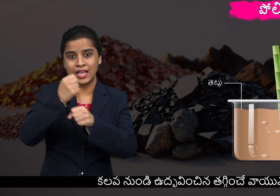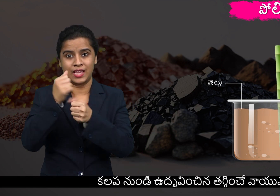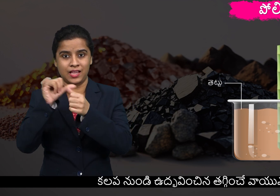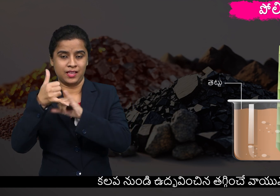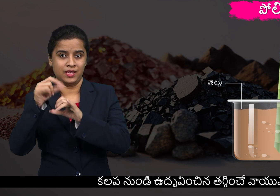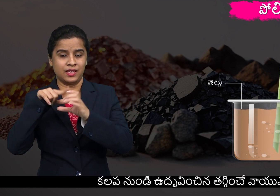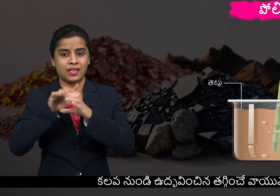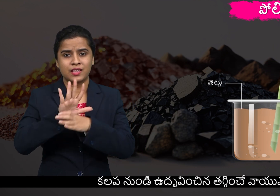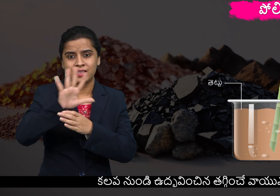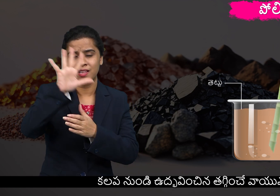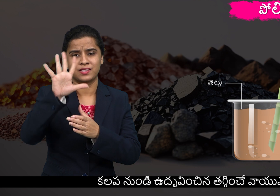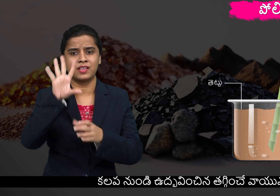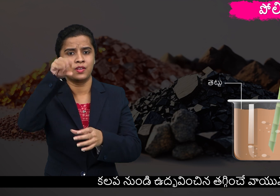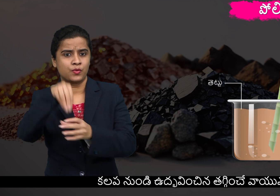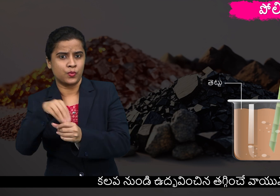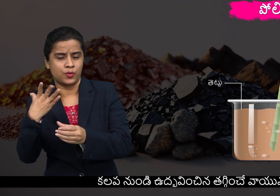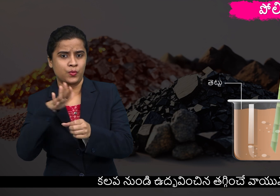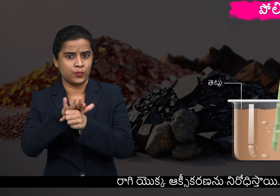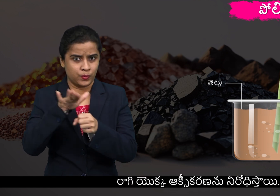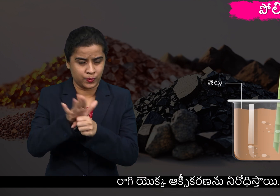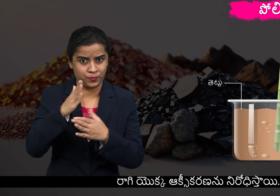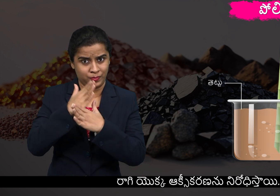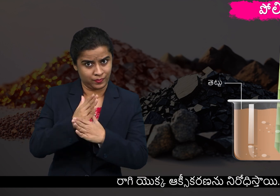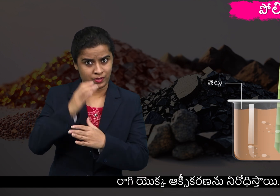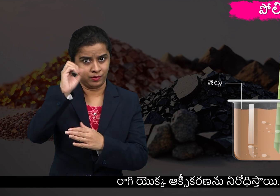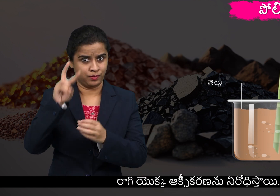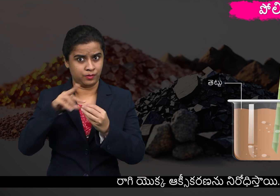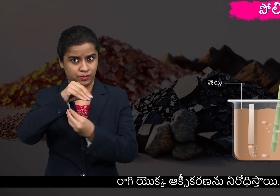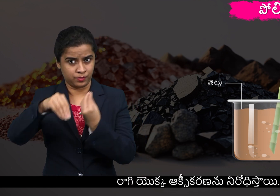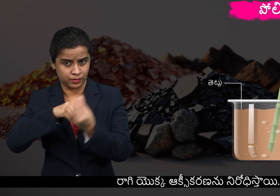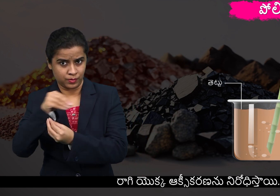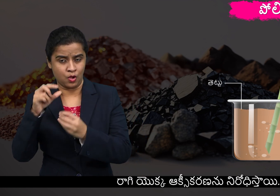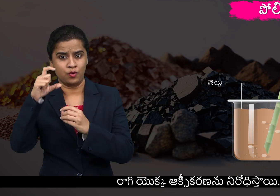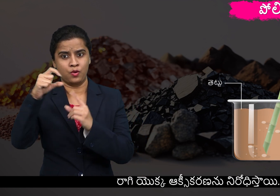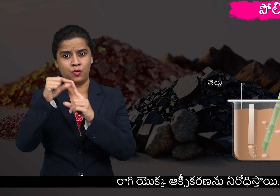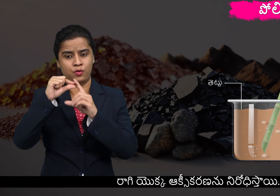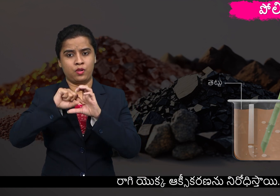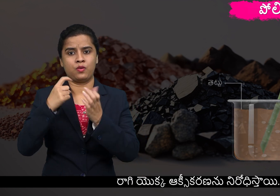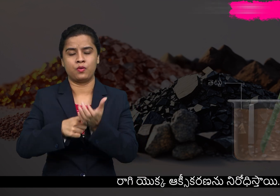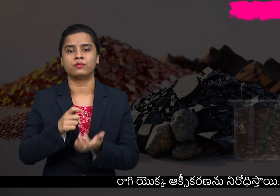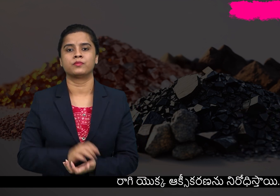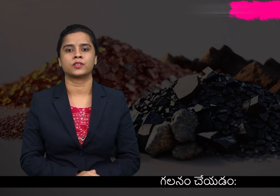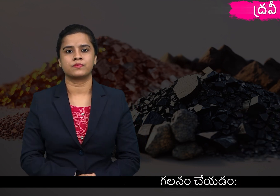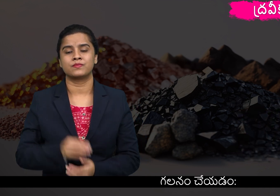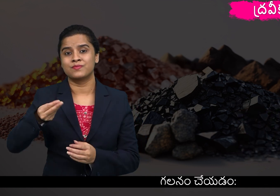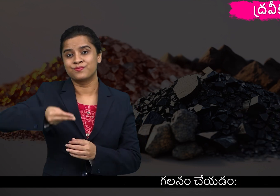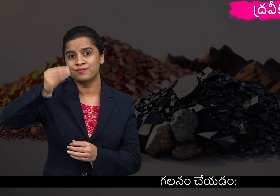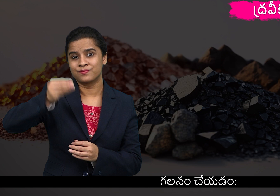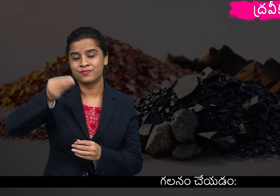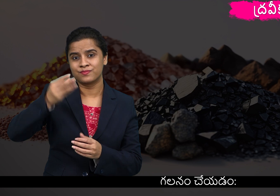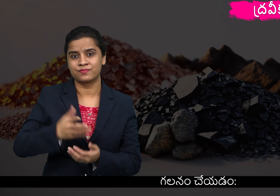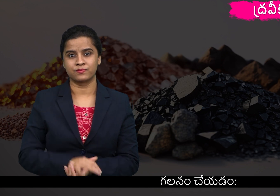కలప నుండి ఉద్భవించిన తగ్గించే వాయువులు రాగి యొక్క ఆక్సీకరణను నిరోధిస్తాయి.